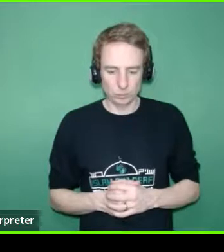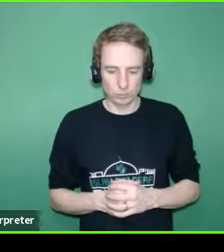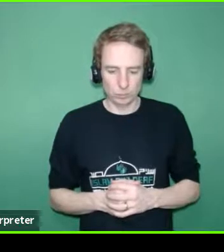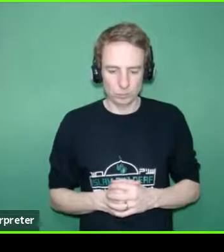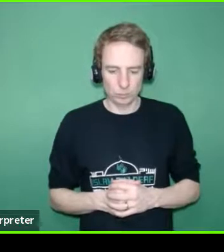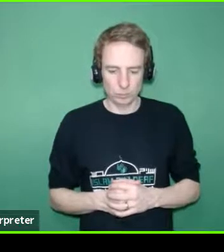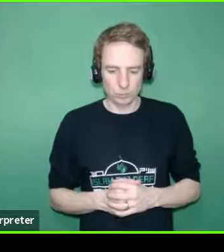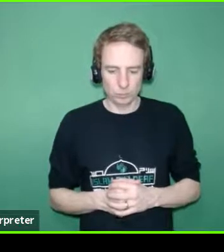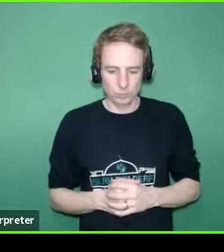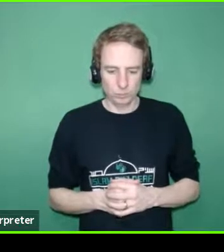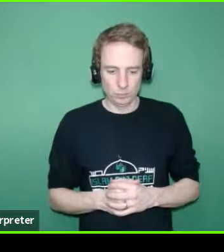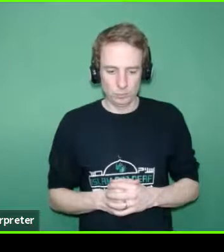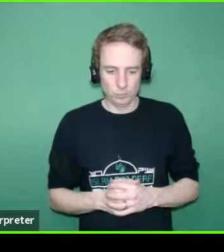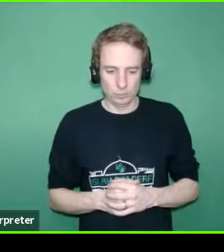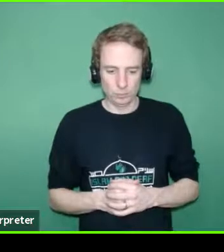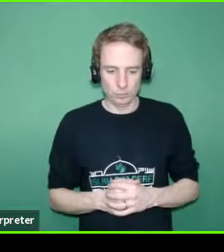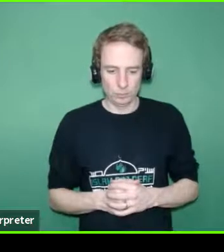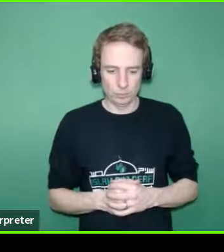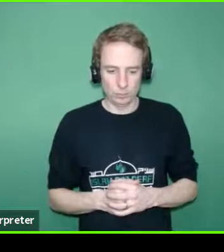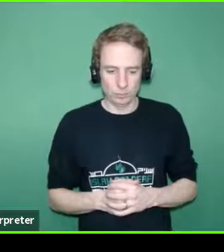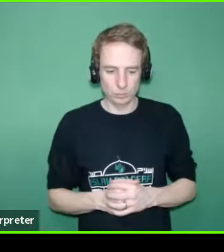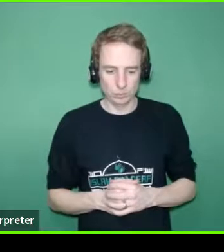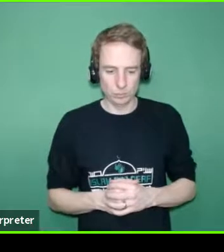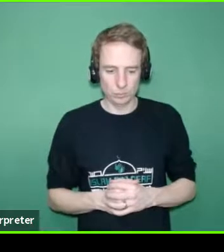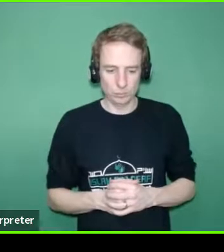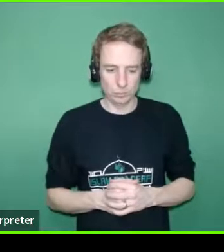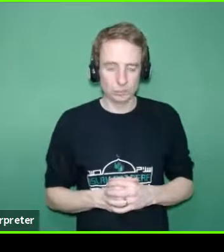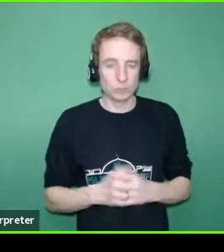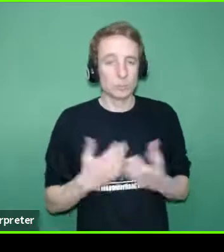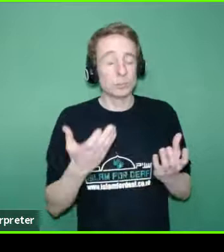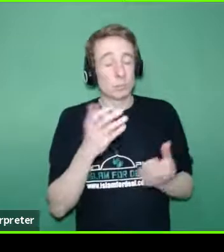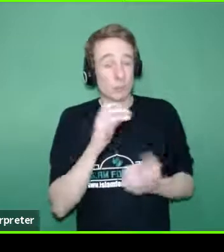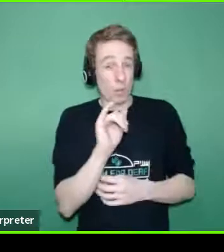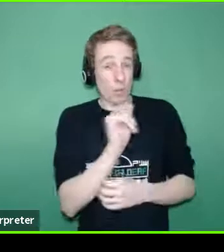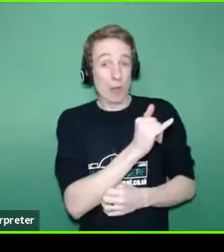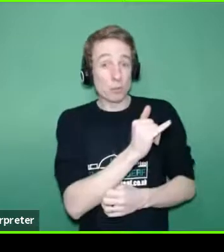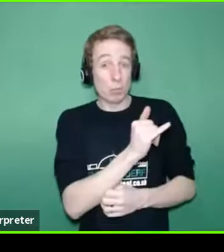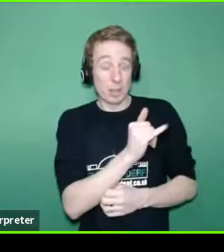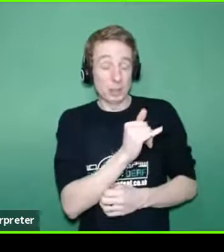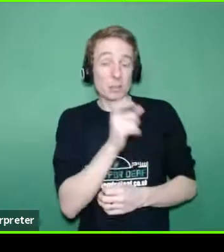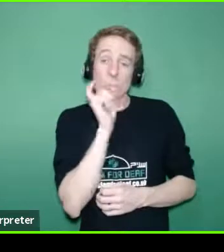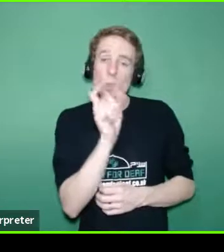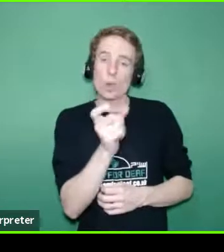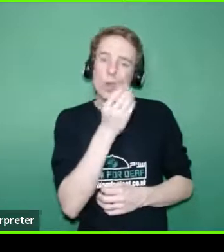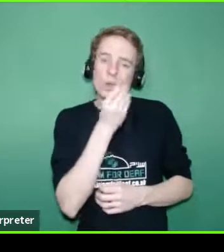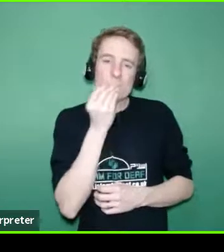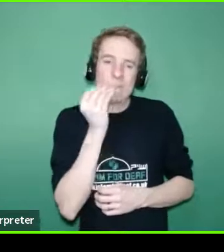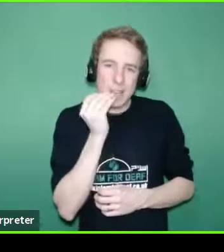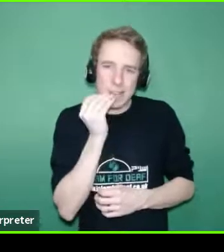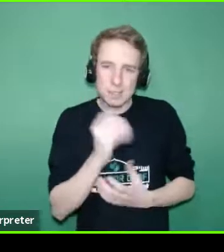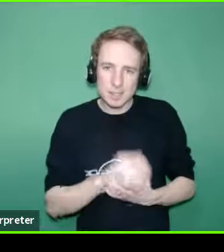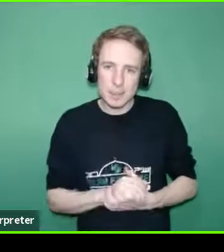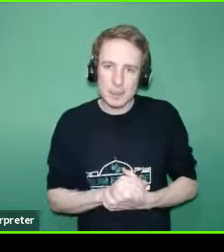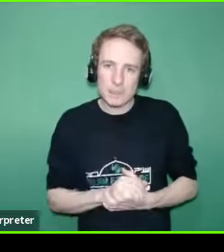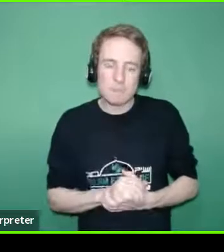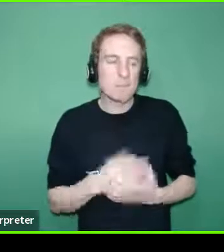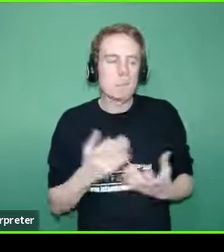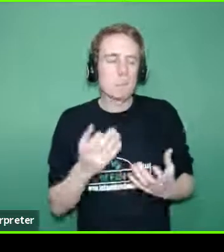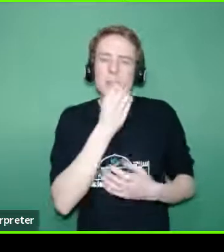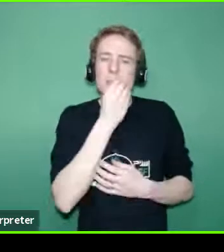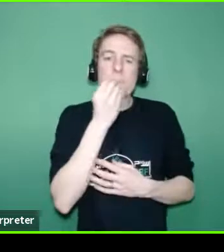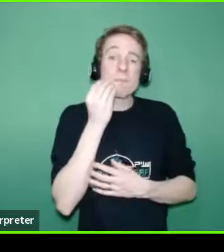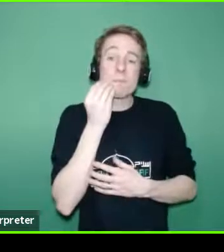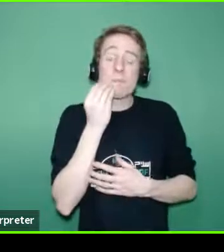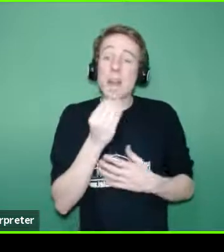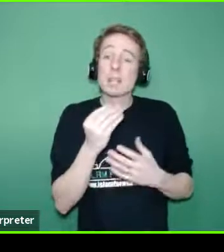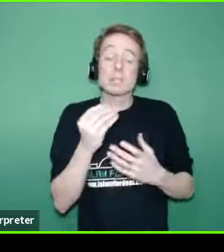نعم، تفضل. So in the Arabic language, when we talk about fasting, the Sawm, it means in a general matter